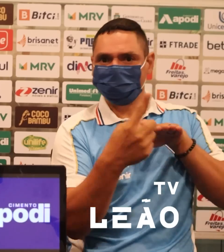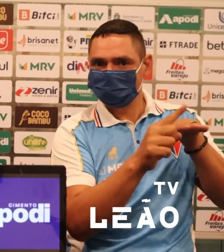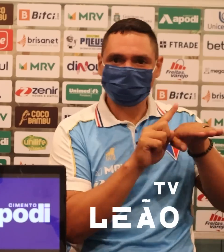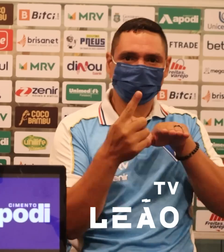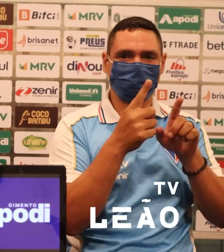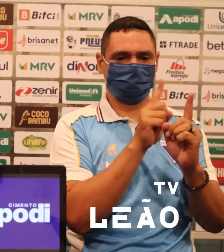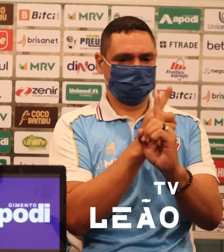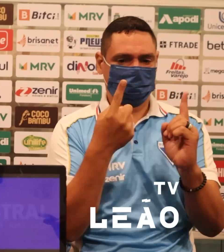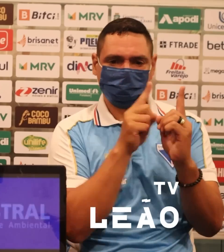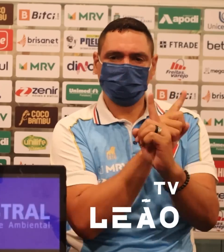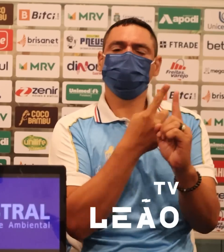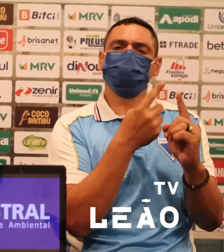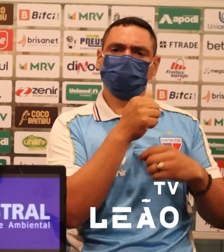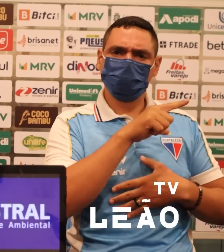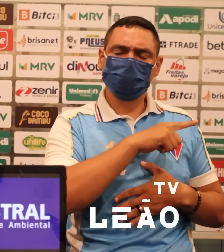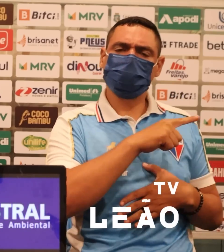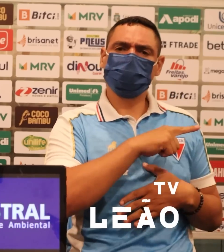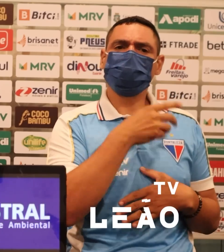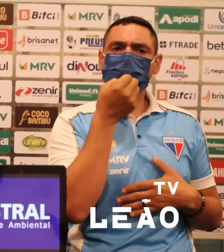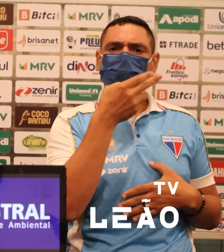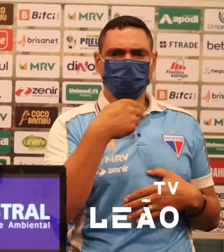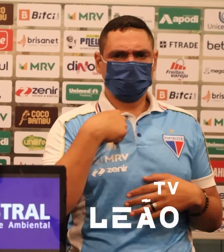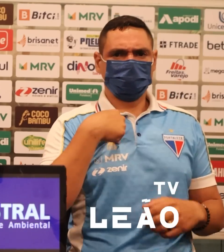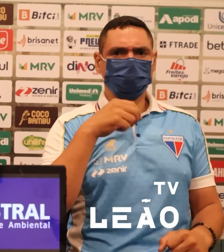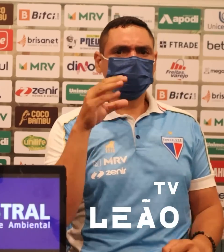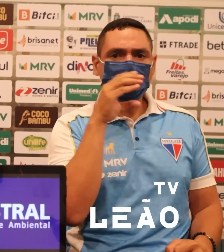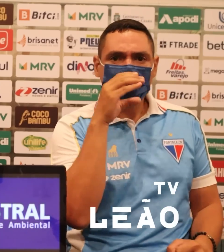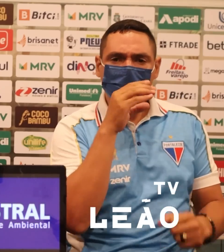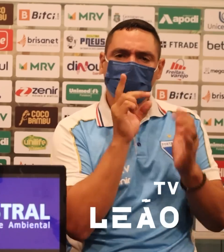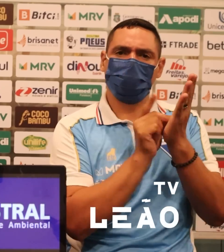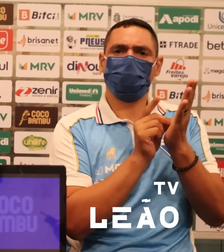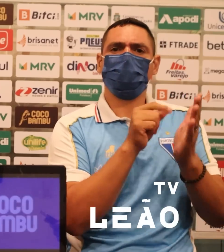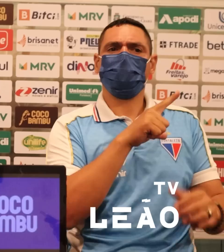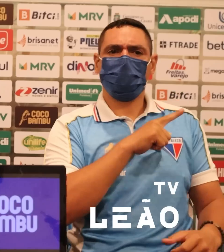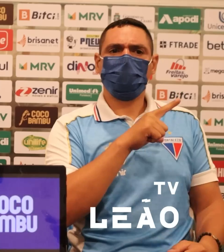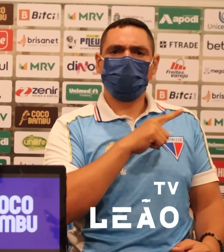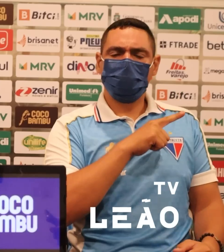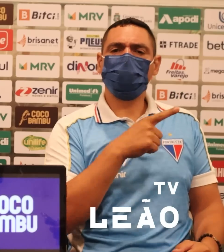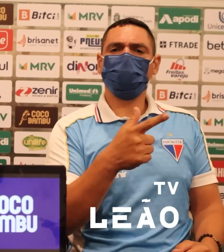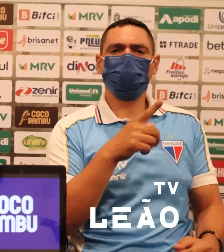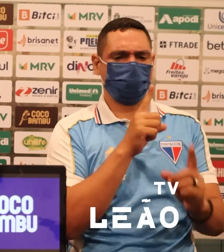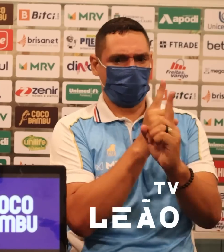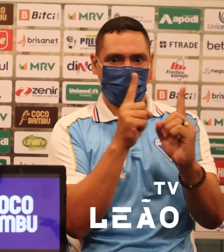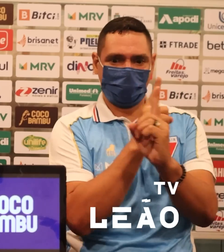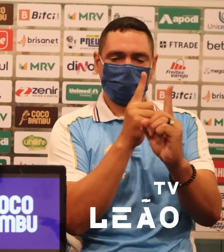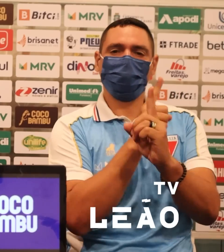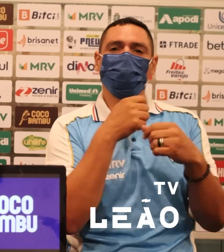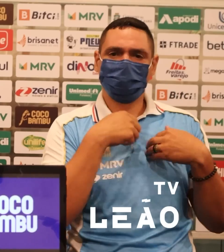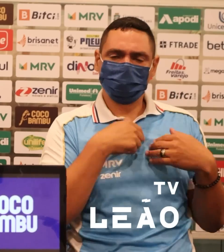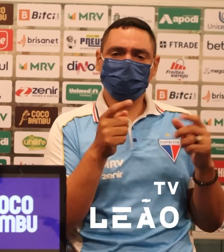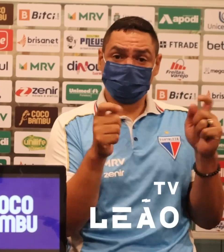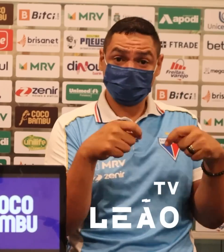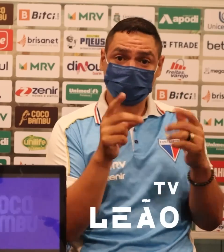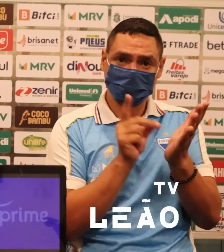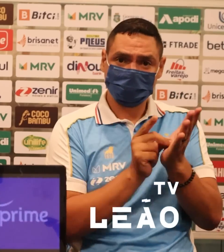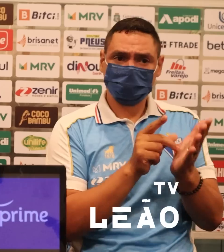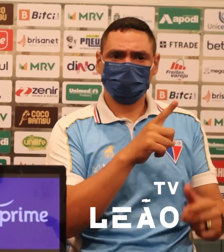tiene buena condición de velocidades y en potencia 1 versus 1.